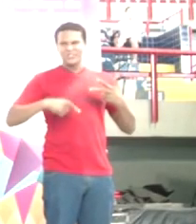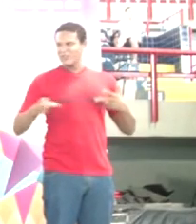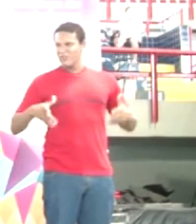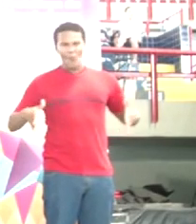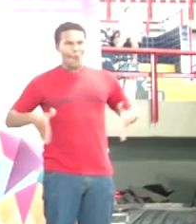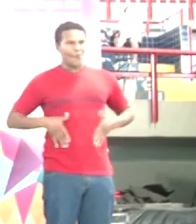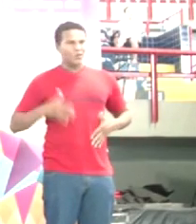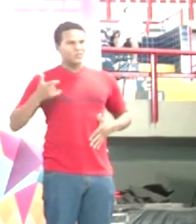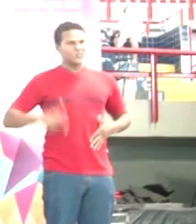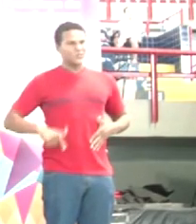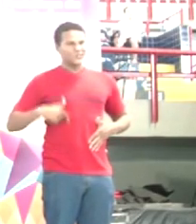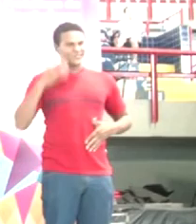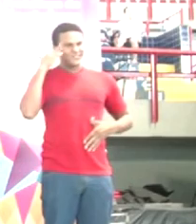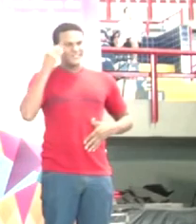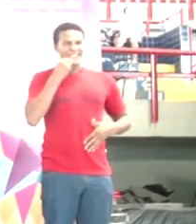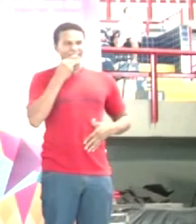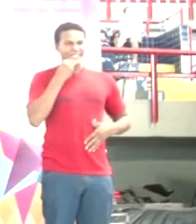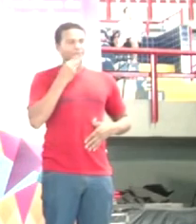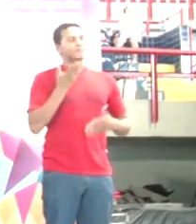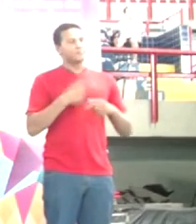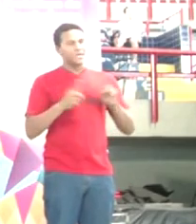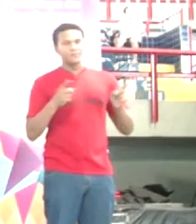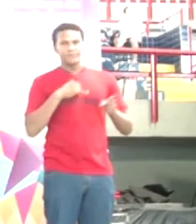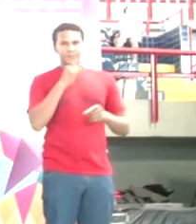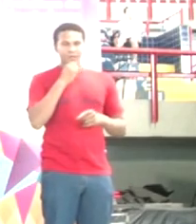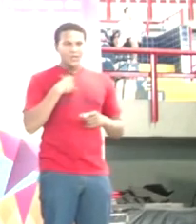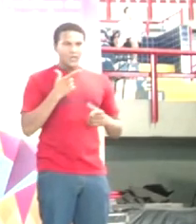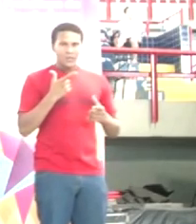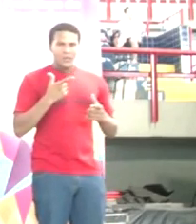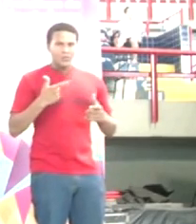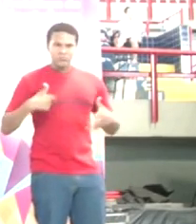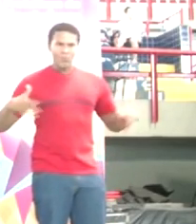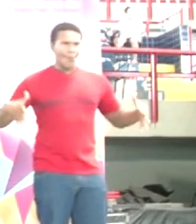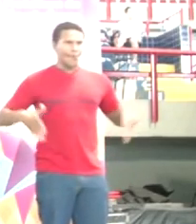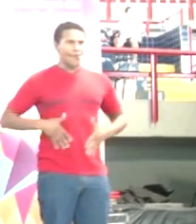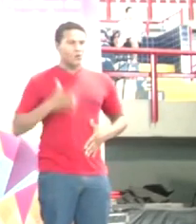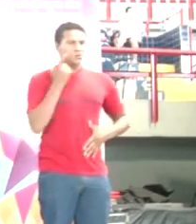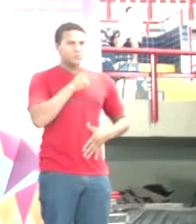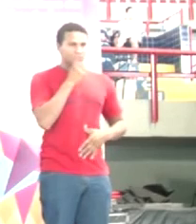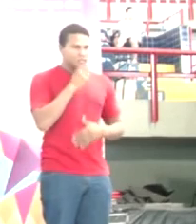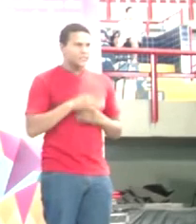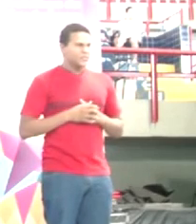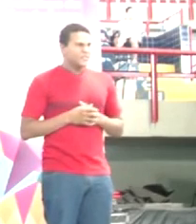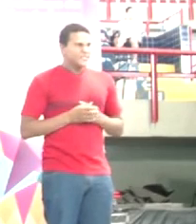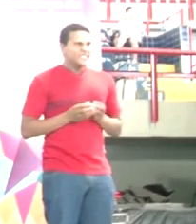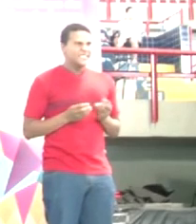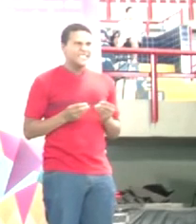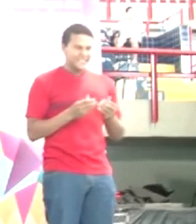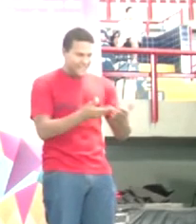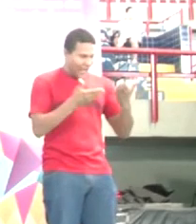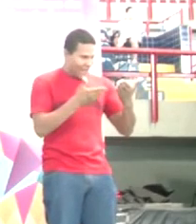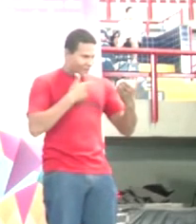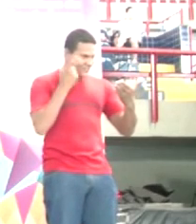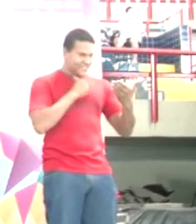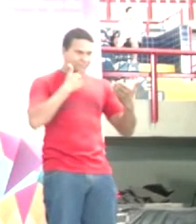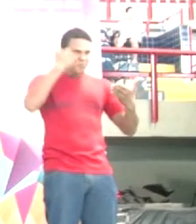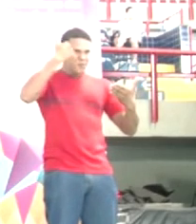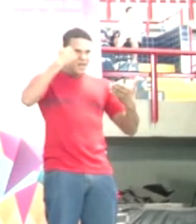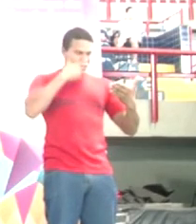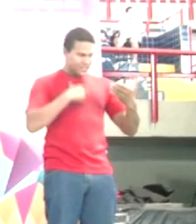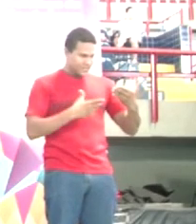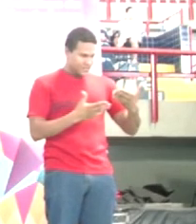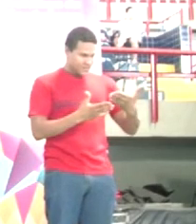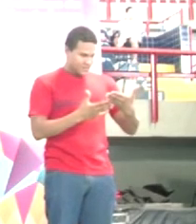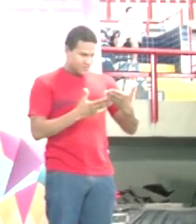resultado do vestibular, eu não sabia se eu chorava, se eu ria, ou se eu dava um valor no super meu pai. Né? De maneira que estava